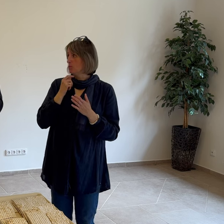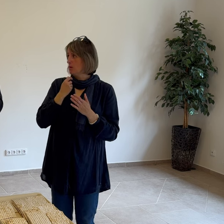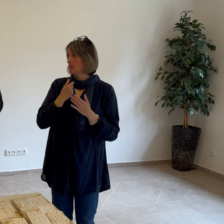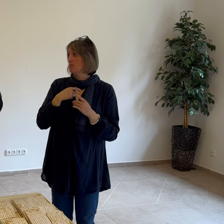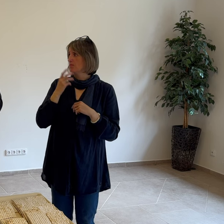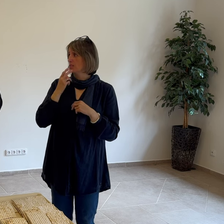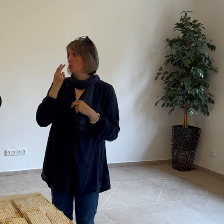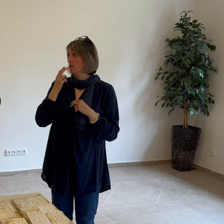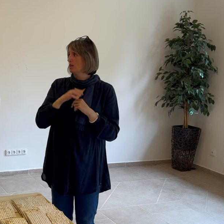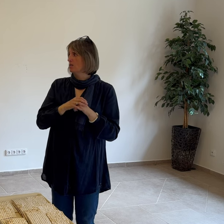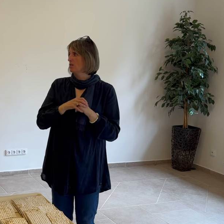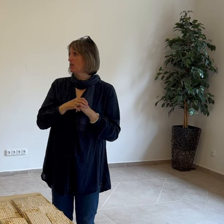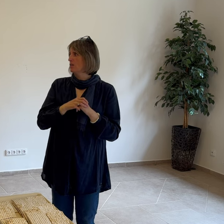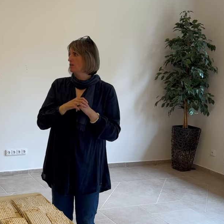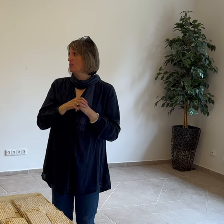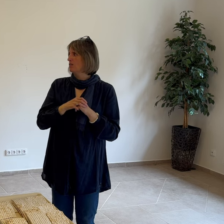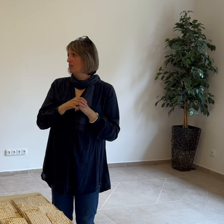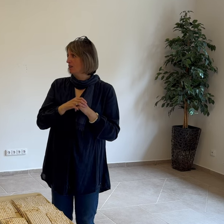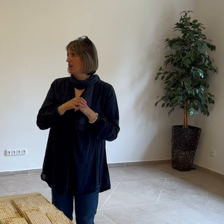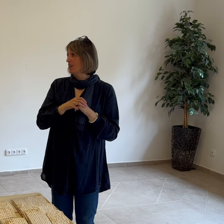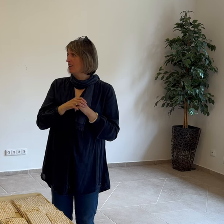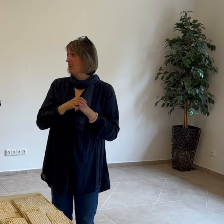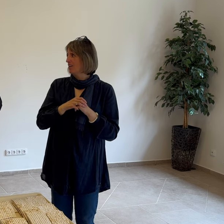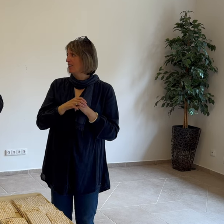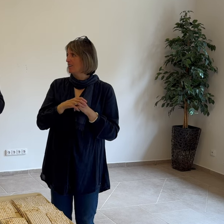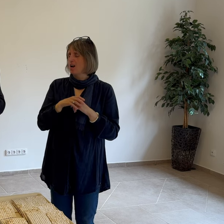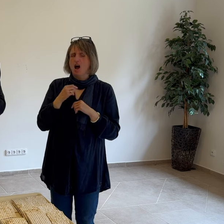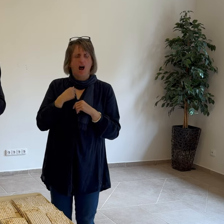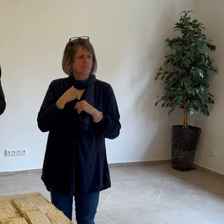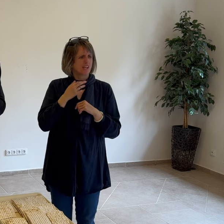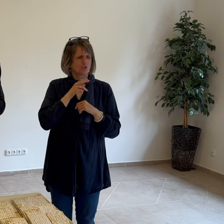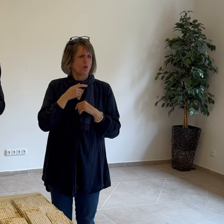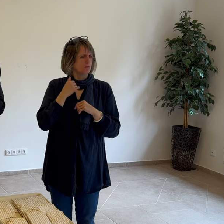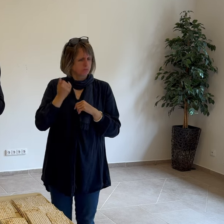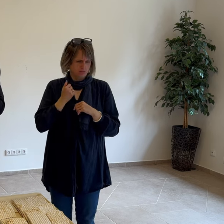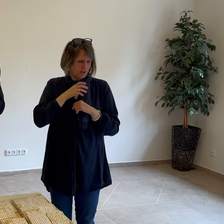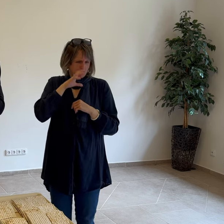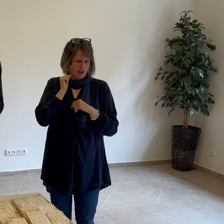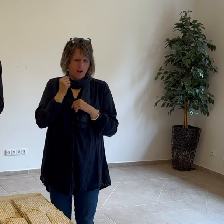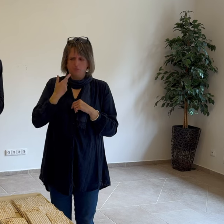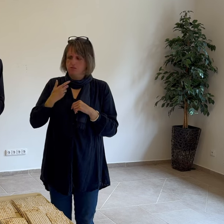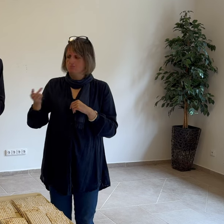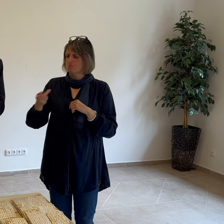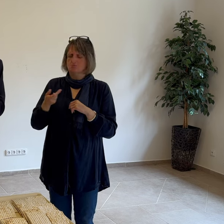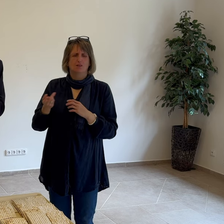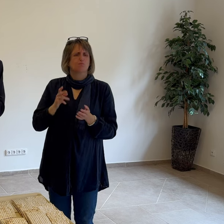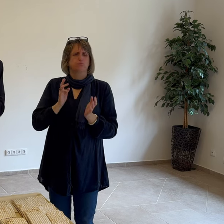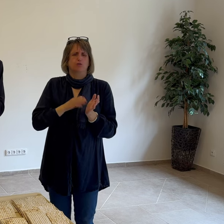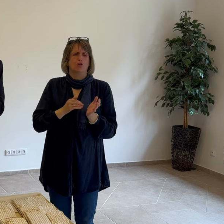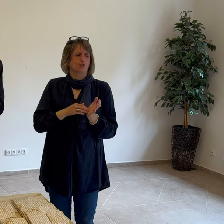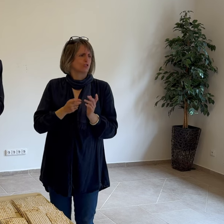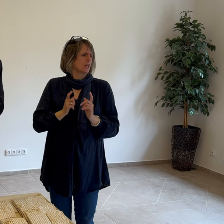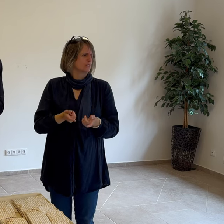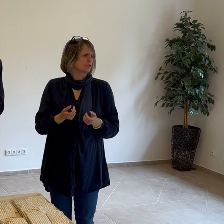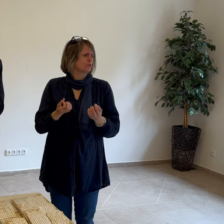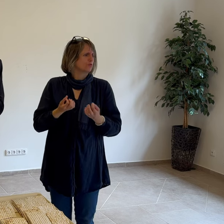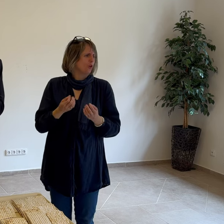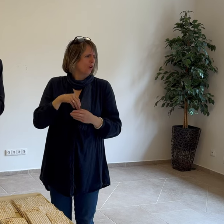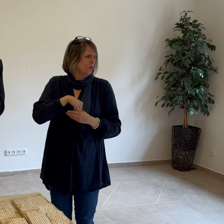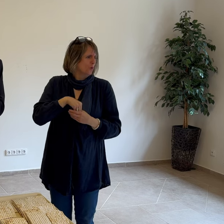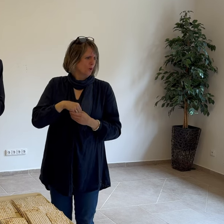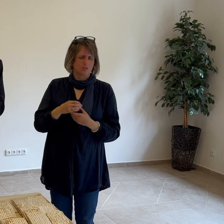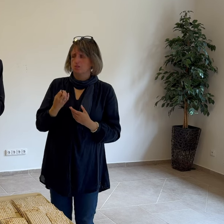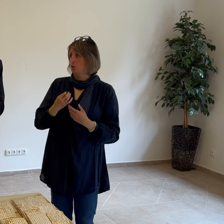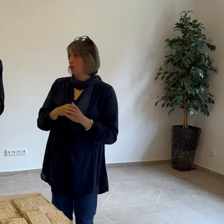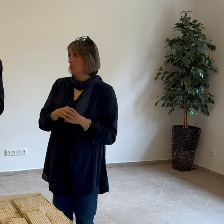někomu z vás řekl já pořád tu hloubku nechápu té večeře Páně tě něco hlubšího ještě než